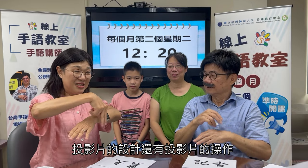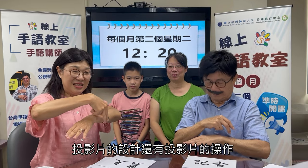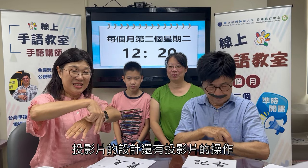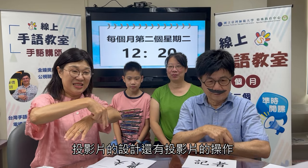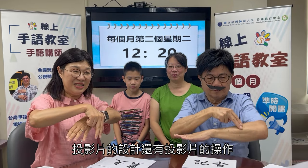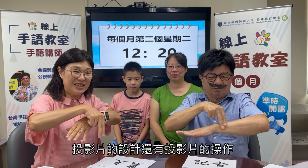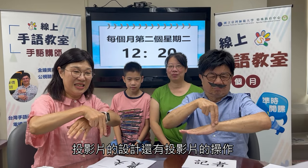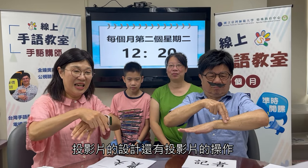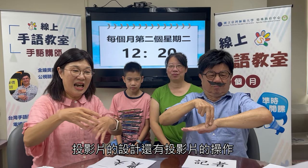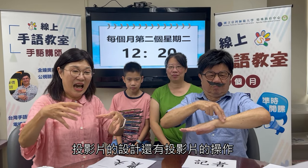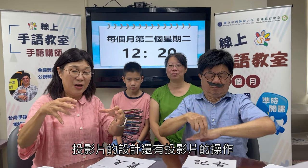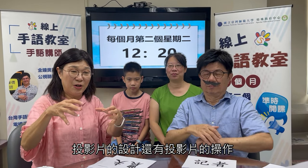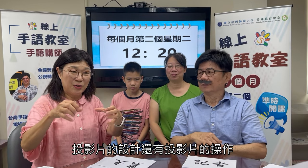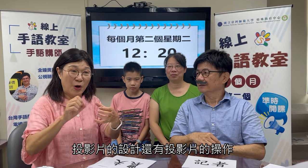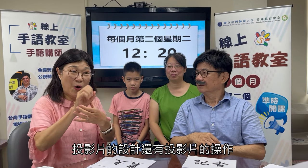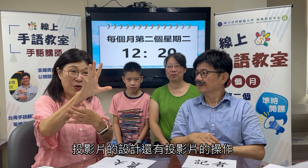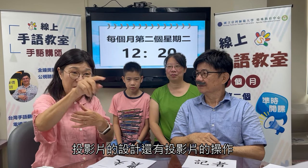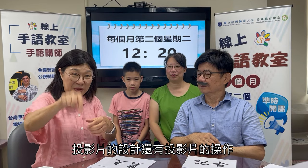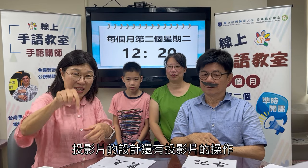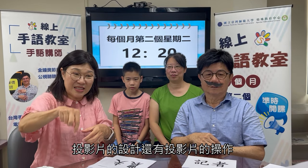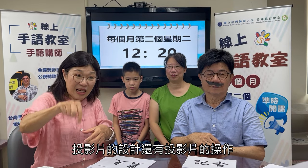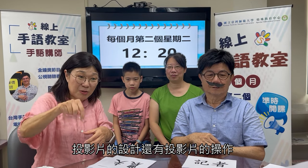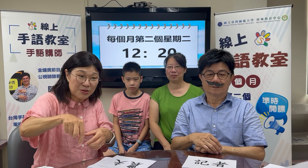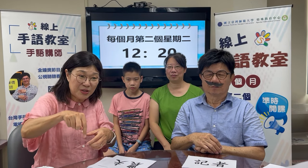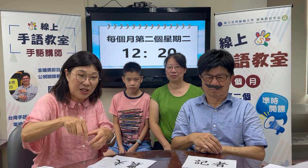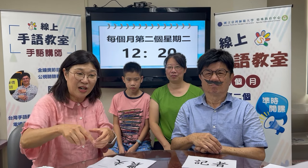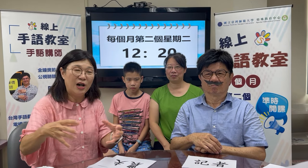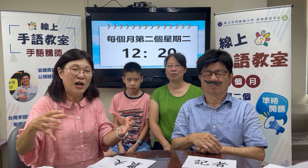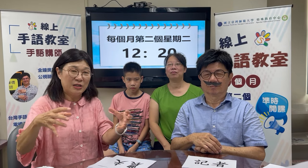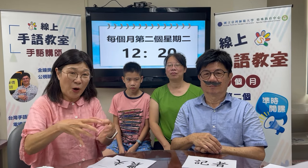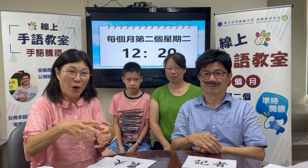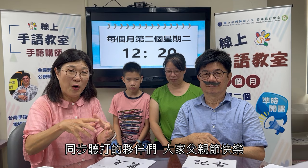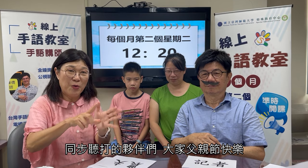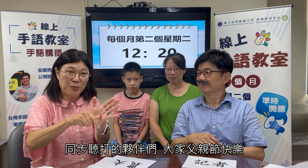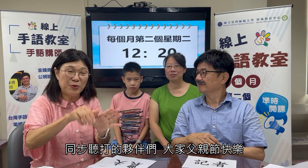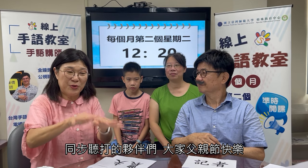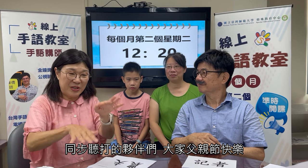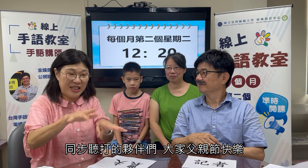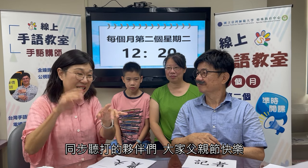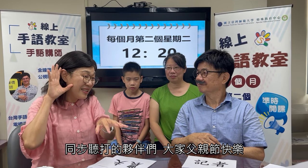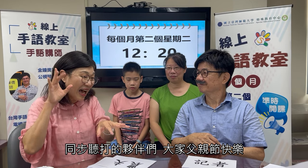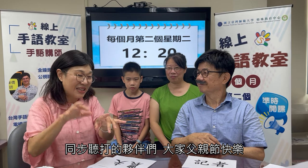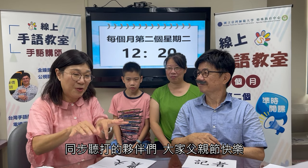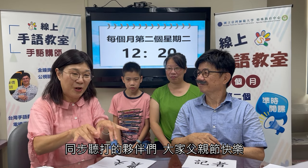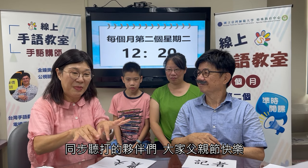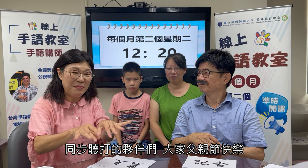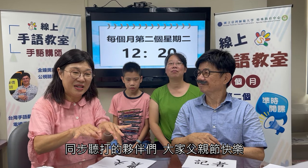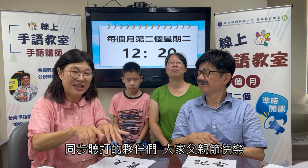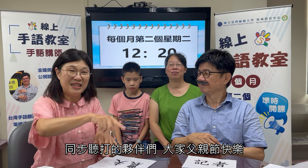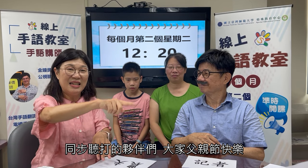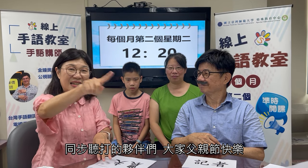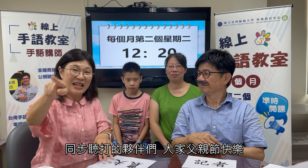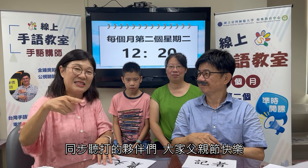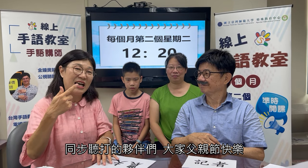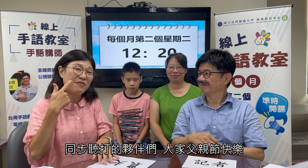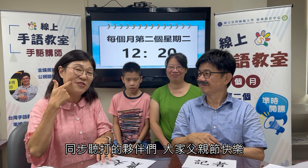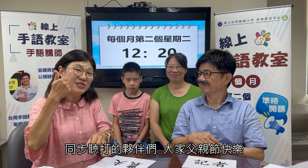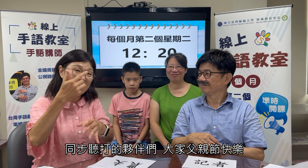设计，还有投影片的操作，同步听打的伙伴们，大家父亲